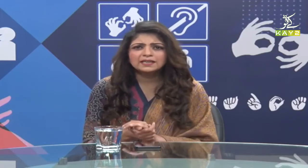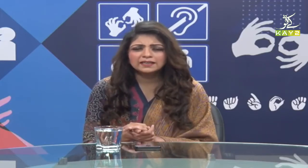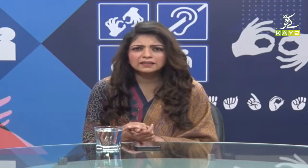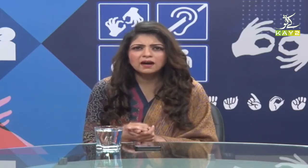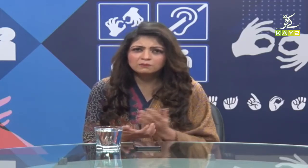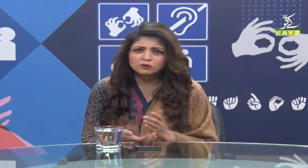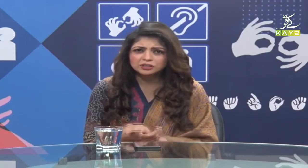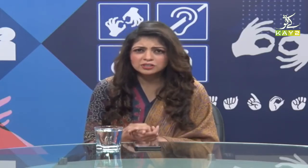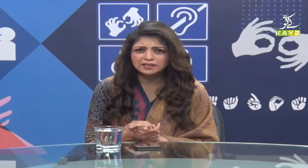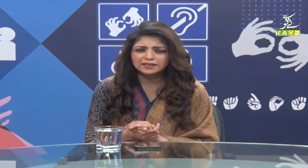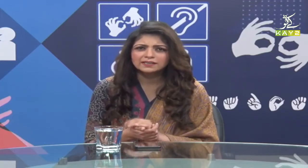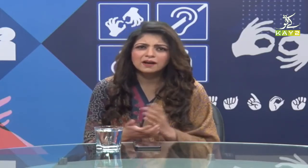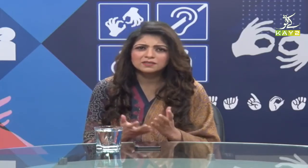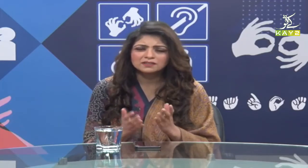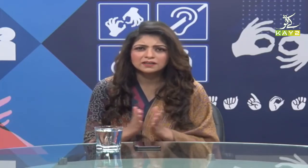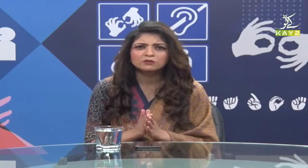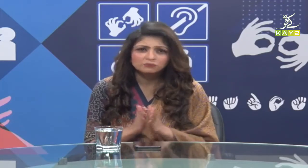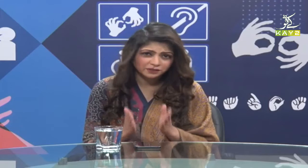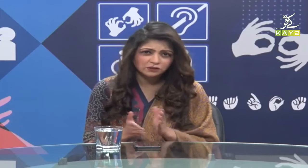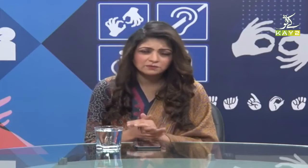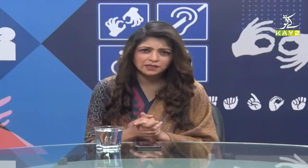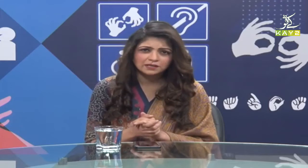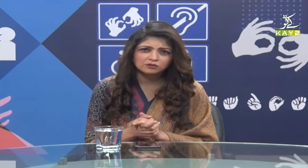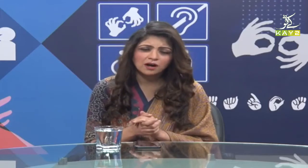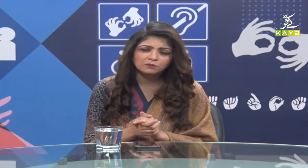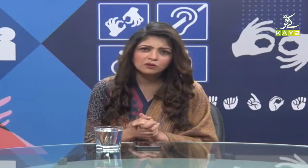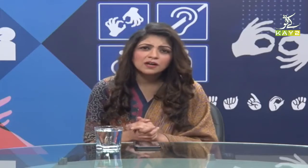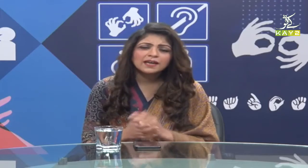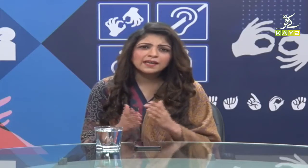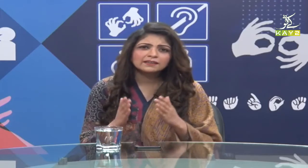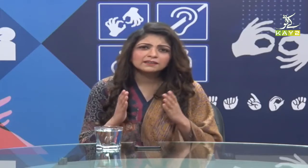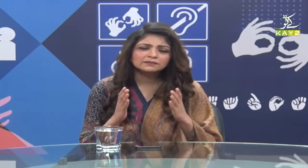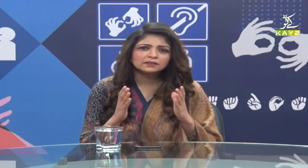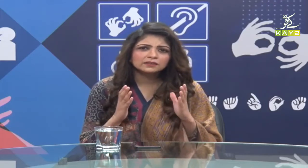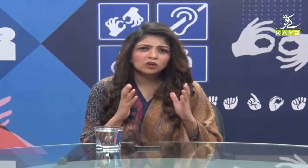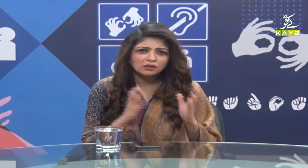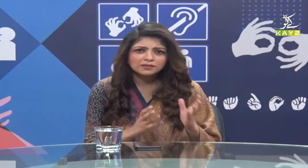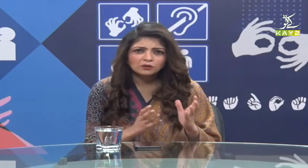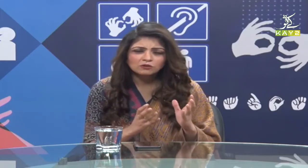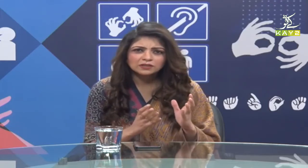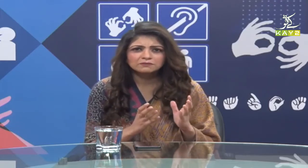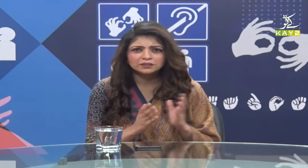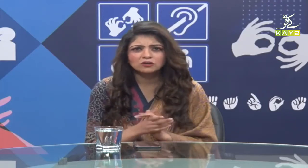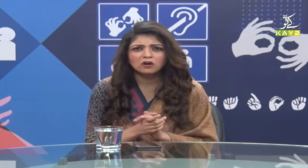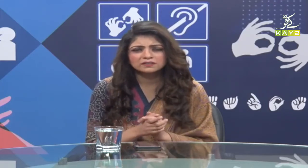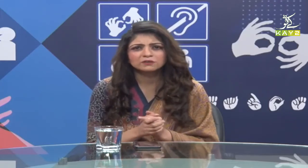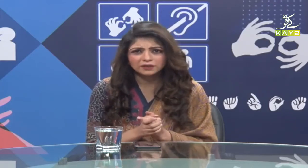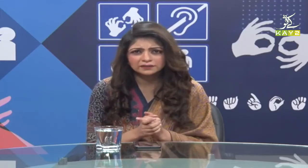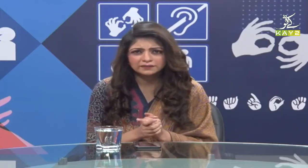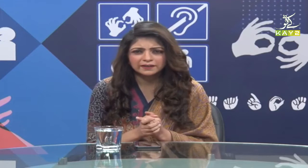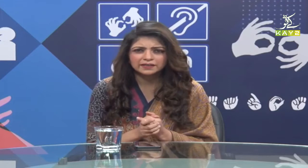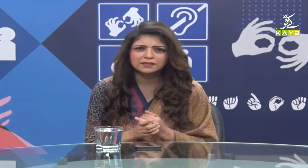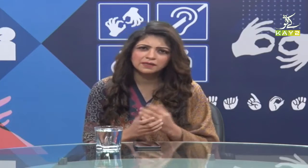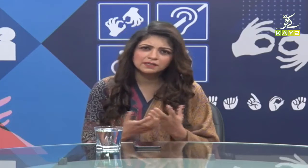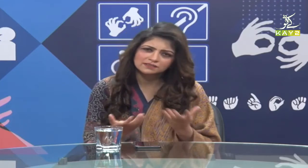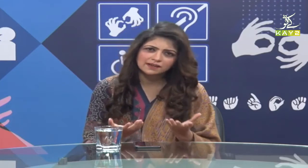नहीं। लेकिन हम कोशिश कर रहे हैं कि हम इस तरह की कोई वीडियोस बनाएं जो आपको एक नॉर्मल लोगों की वीडियो लॉग से